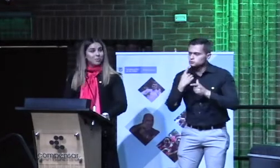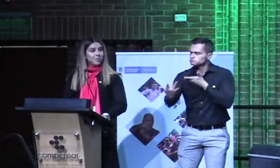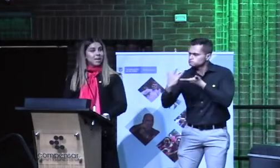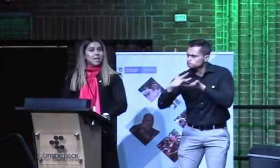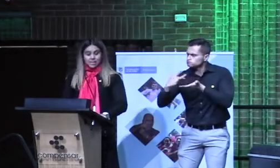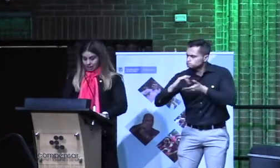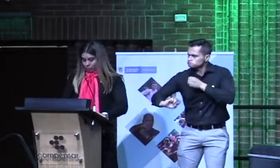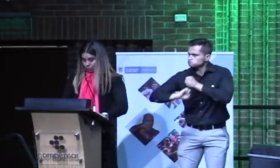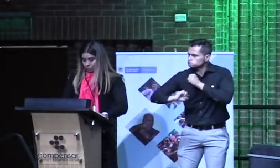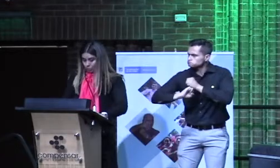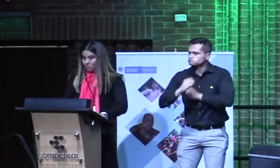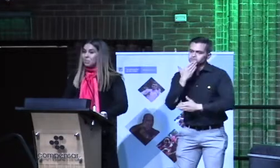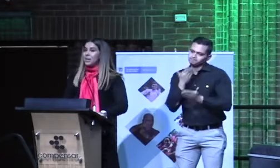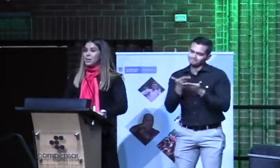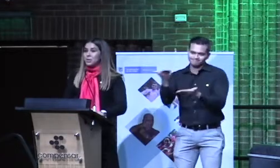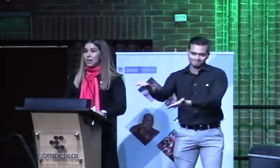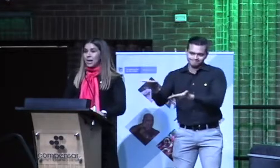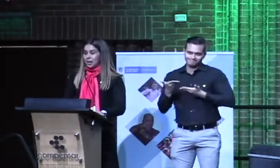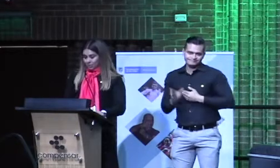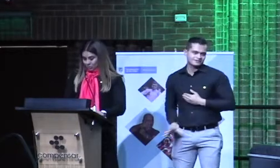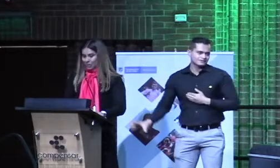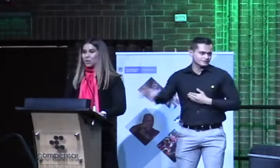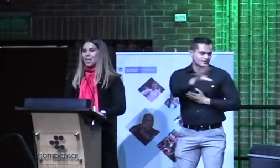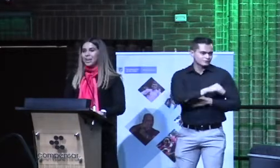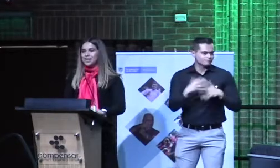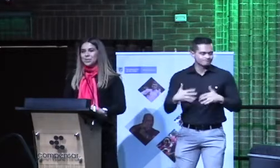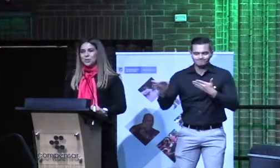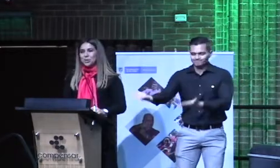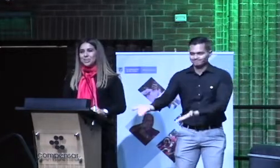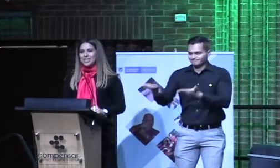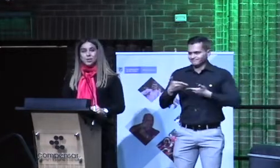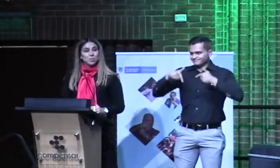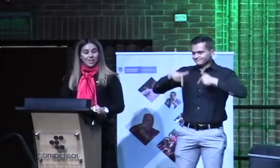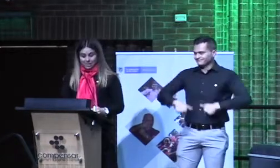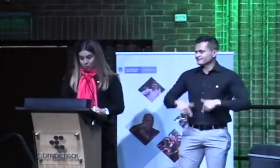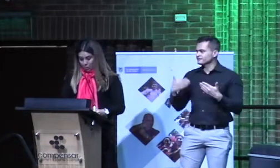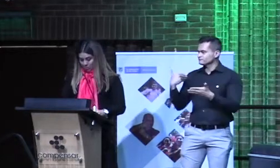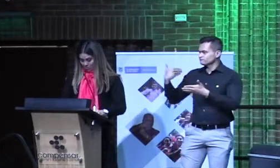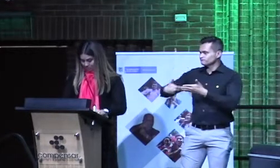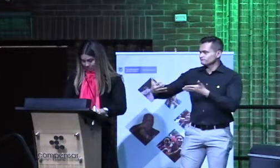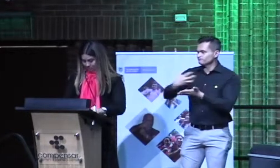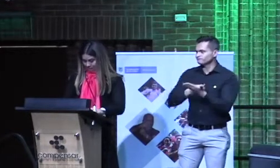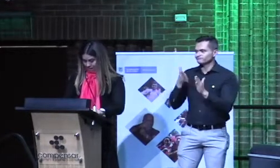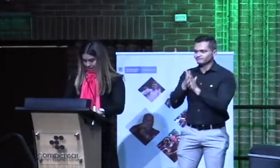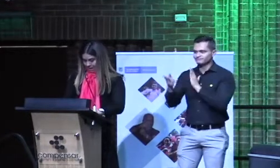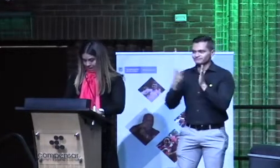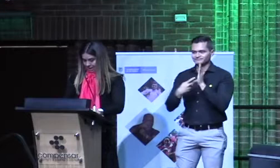su apoyo. Sean todos muy bienvenidos a nuestra jornada de rendición de cuentas de 2019.